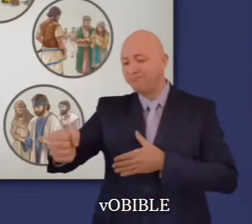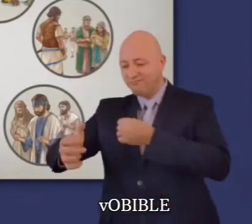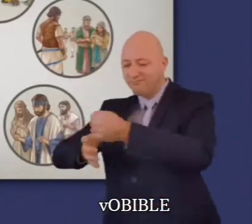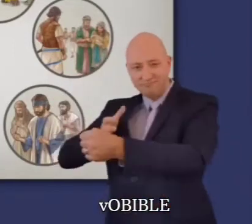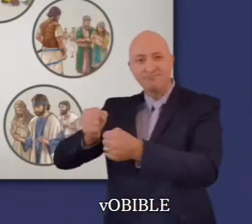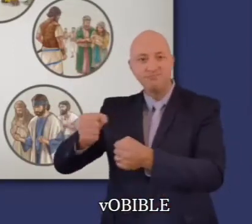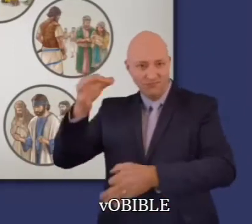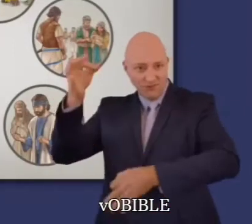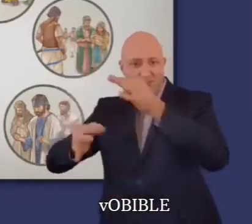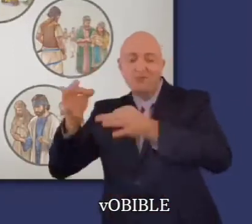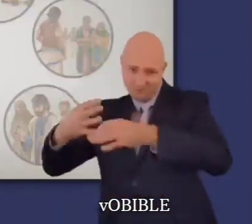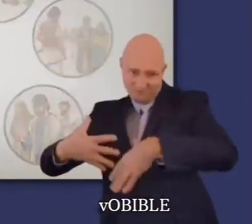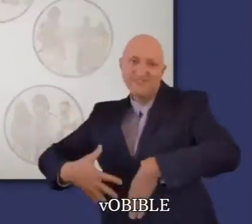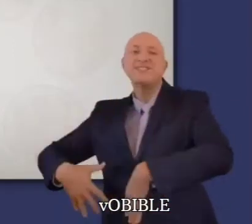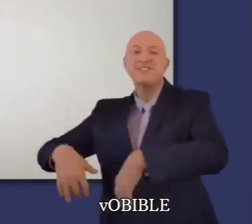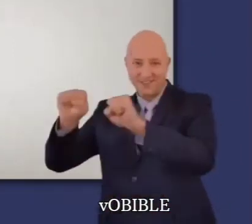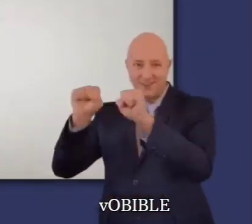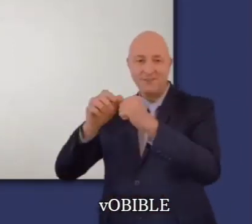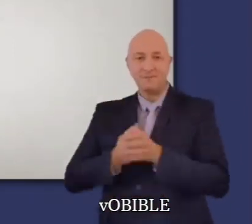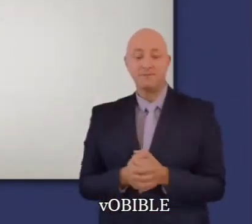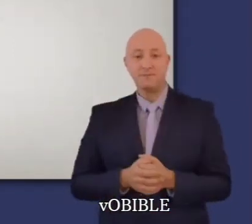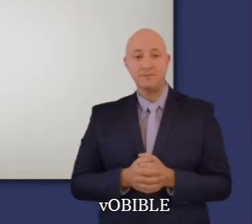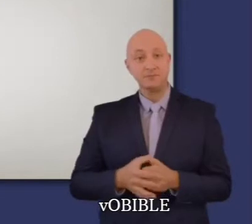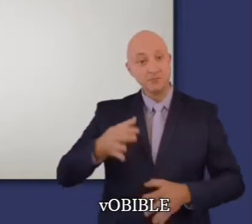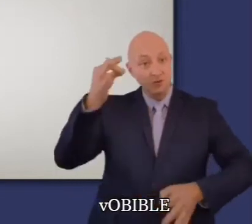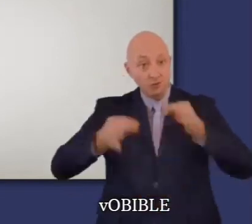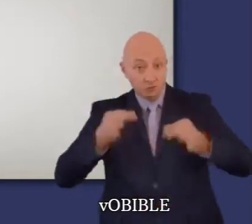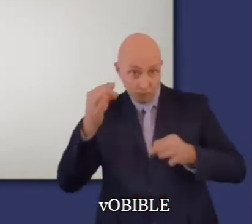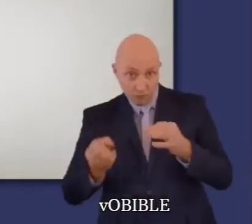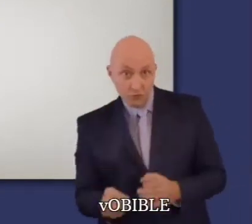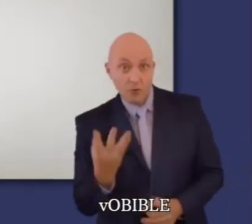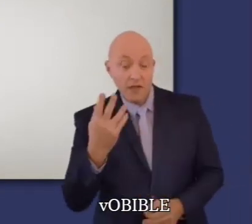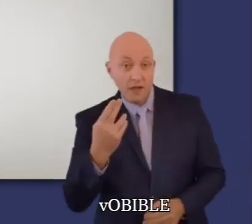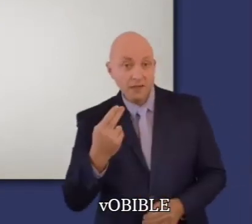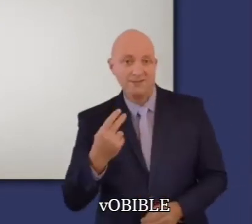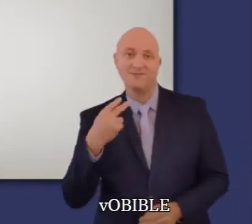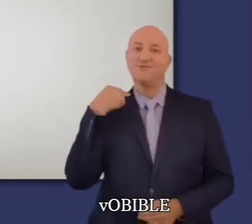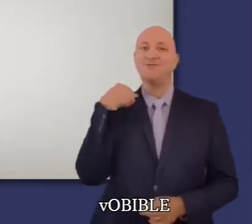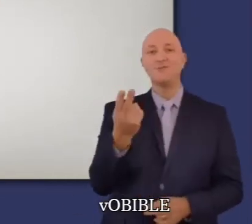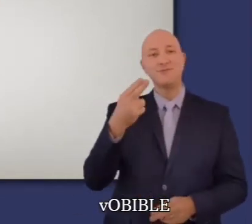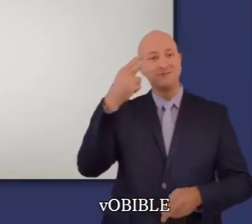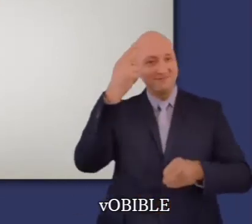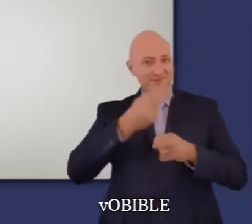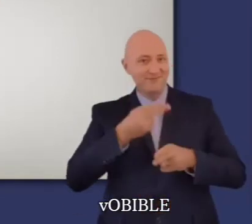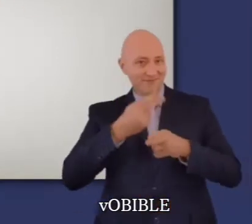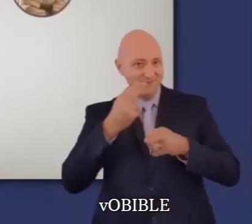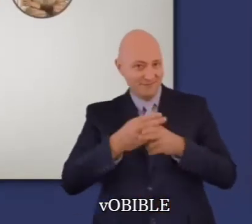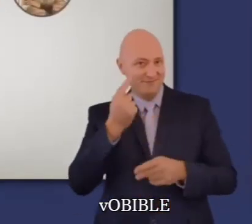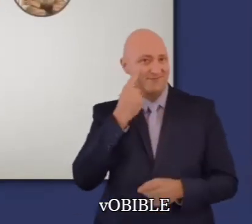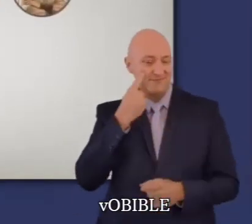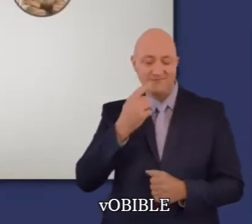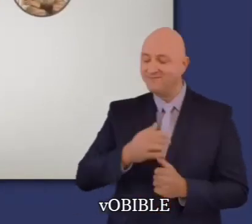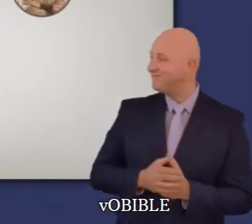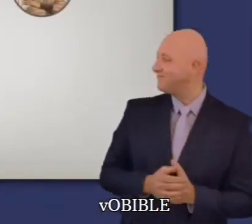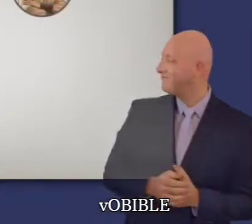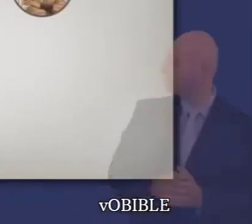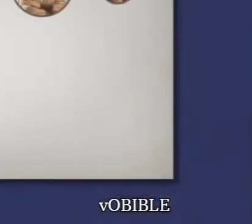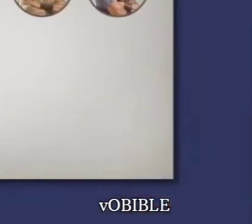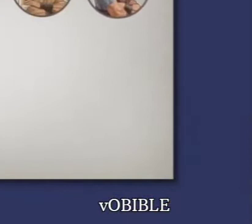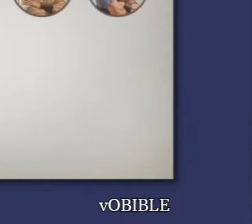Dans les chapitres 3 à 16, on voit que les paroles de l'ange se réalisent après la mort de Josué et de ceux de sa génération.